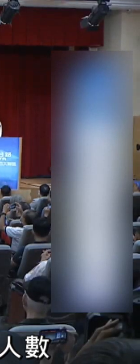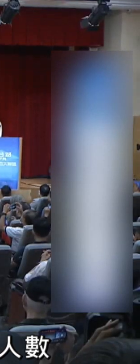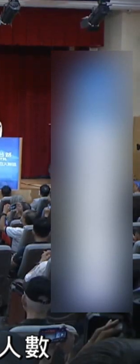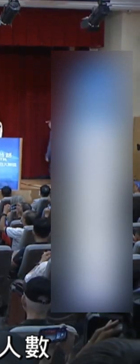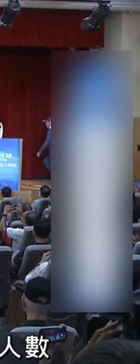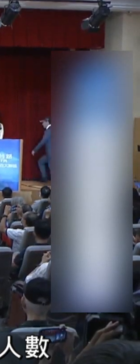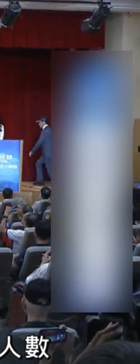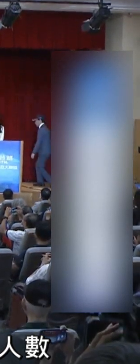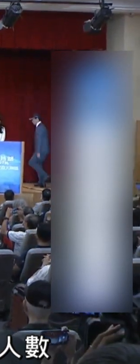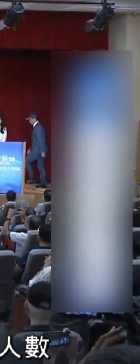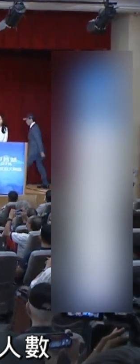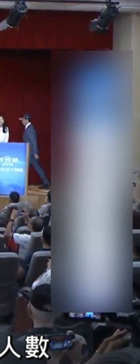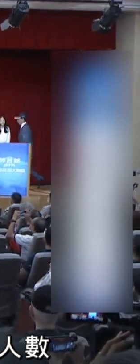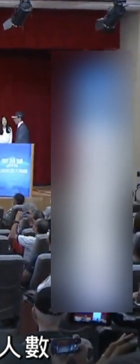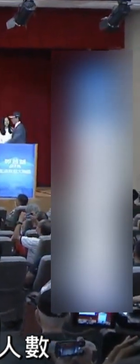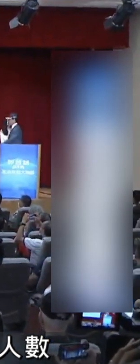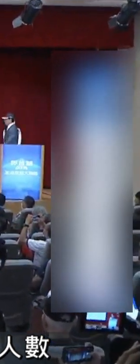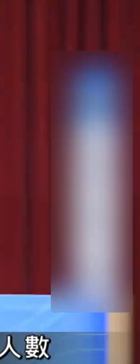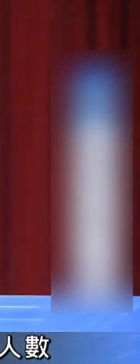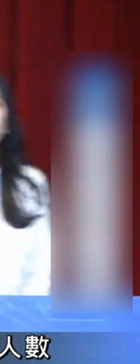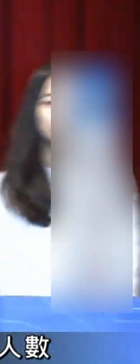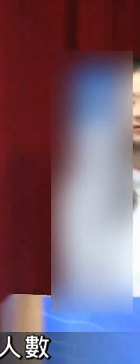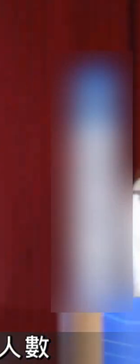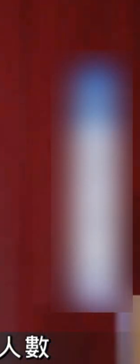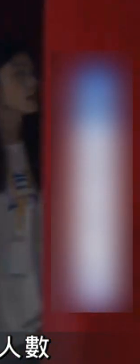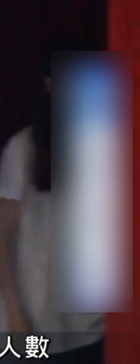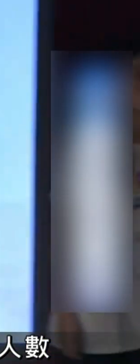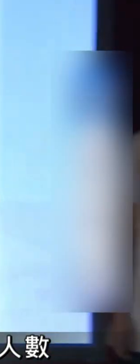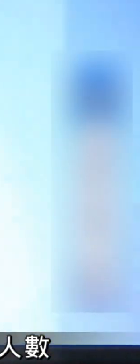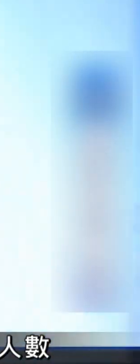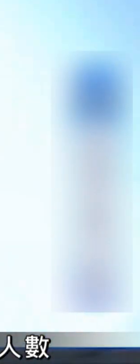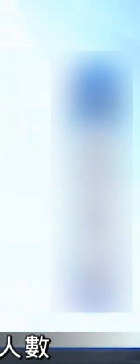1,931,1,105选举人数，合格联署书至少需达